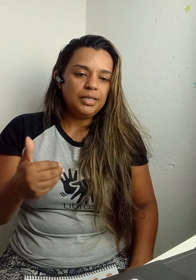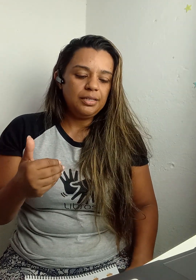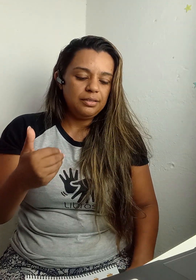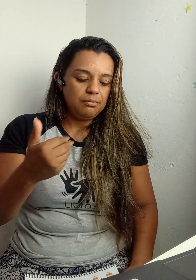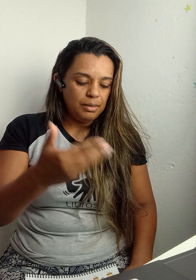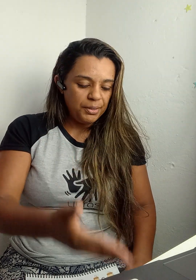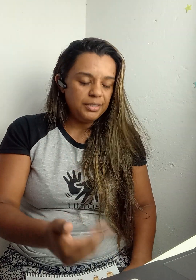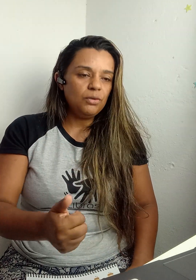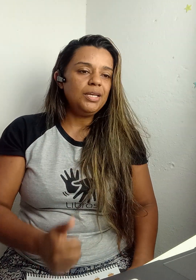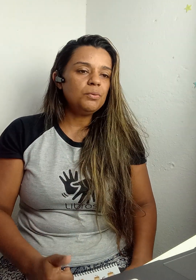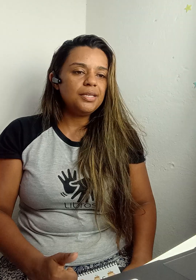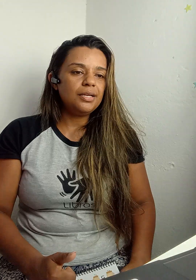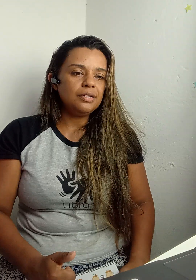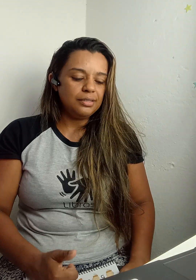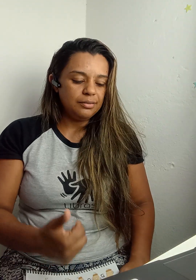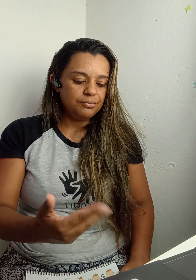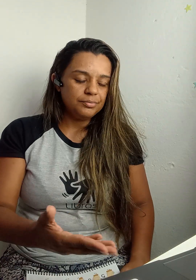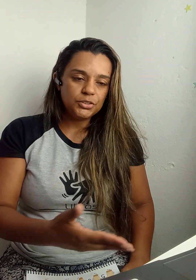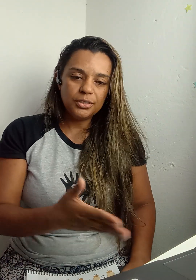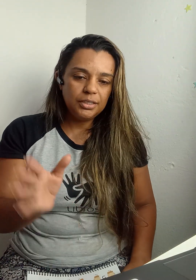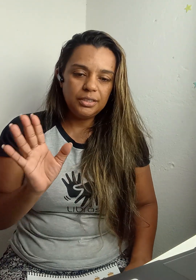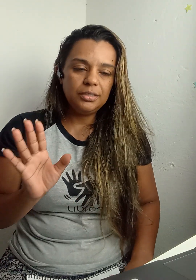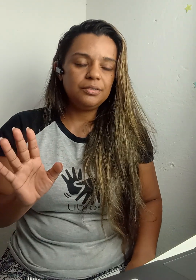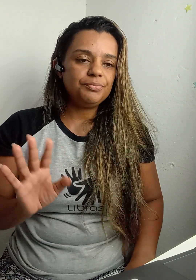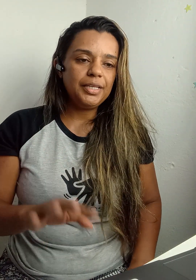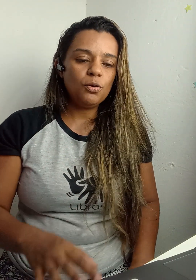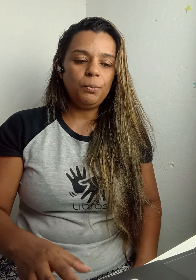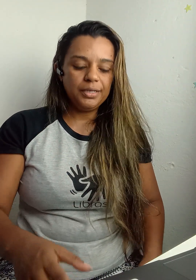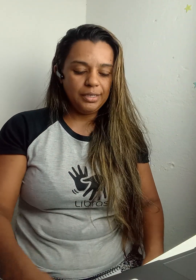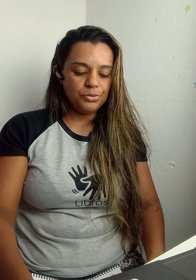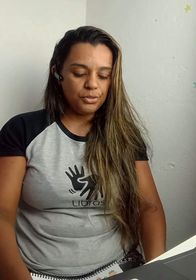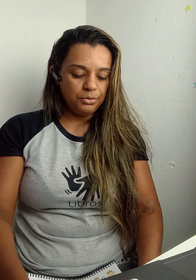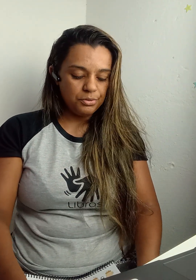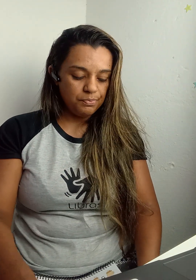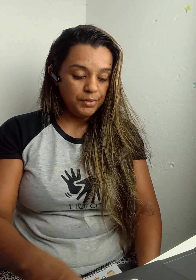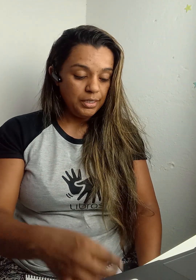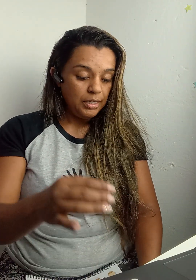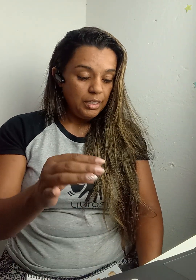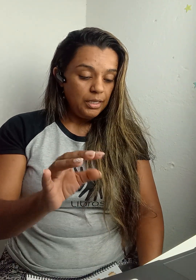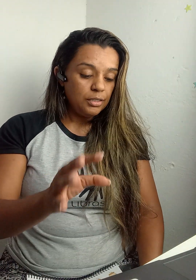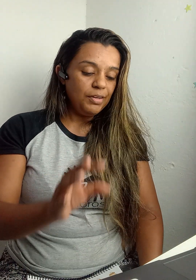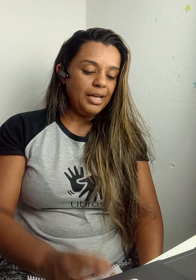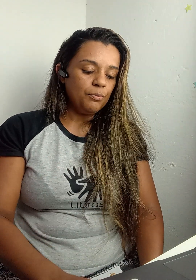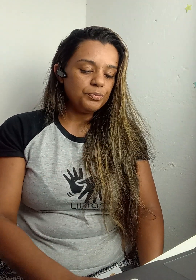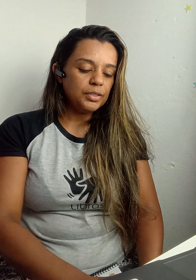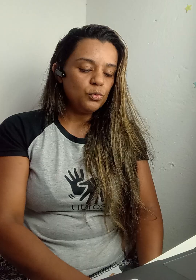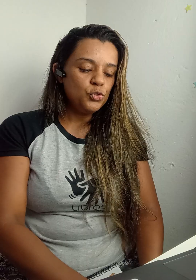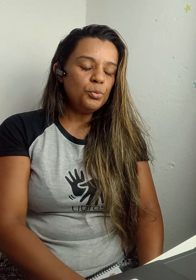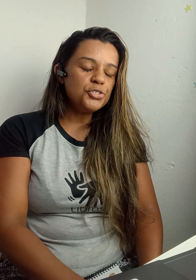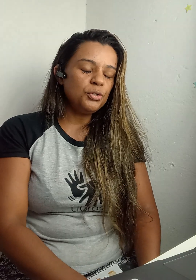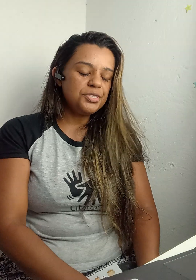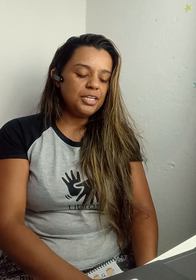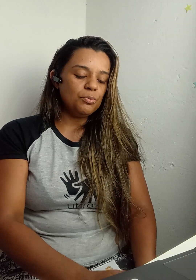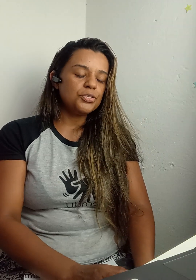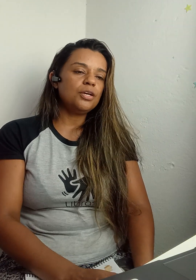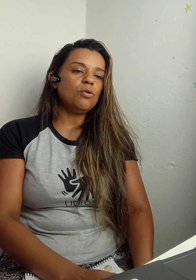né? Aprendendo a língua dela. Só que é complicado, só Deus. Então vai lá. Os números que nós temos, o que eu